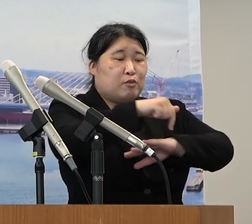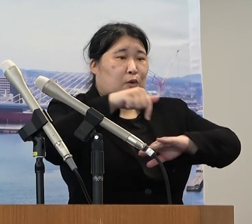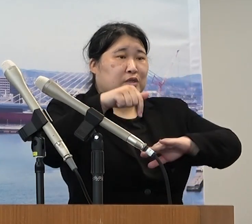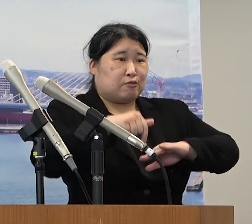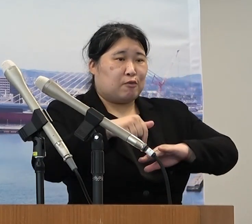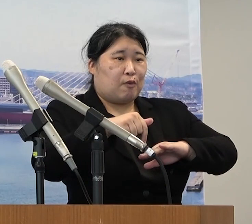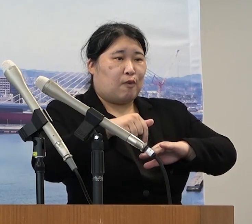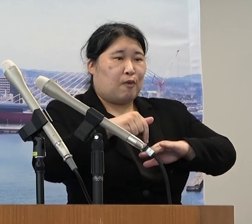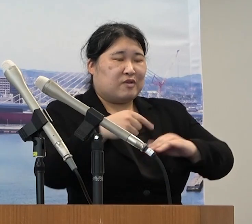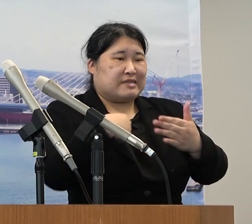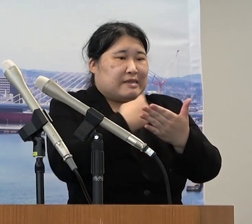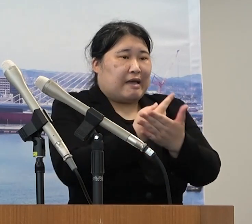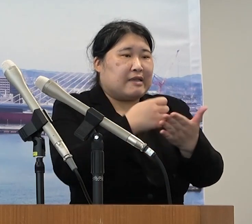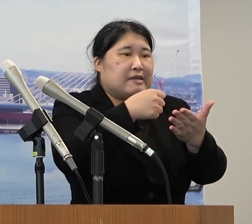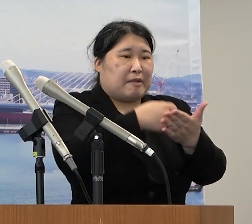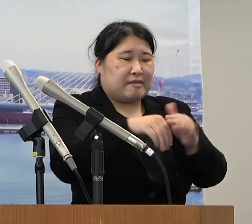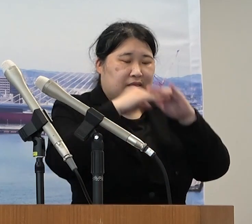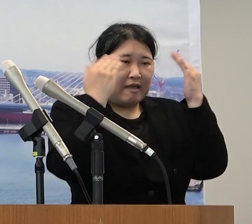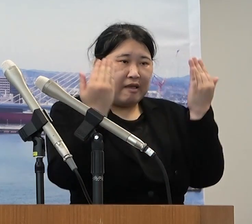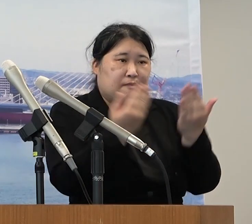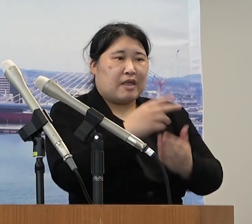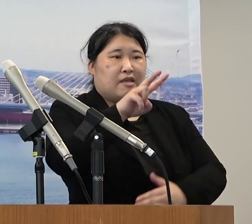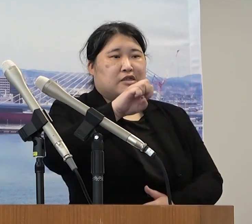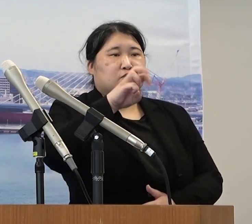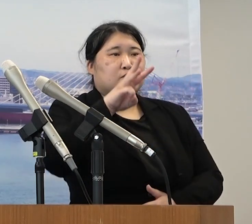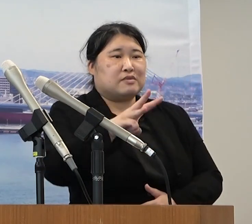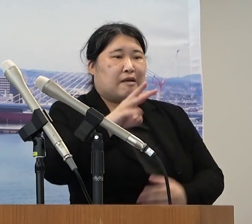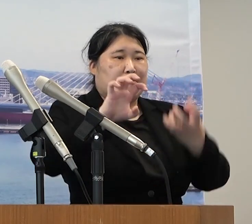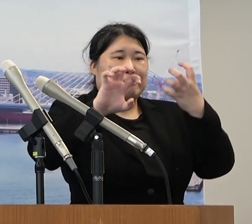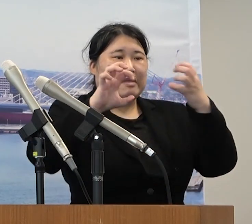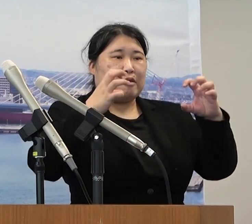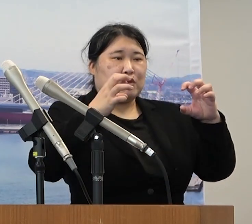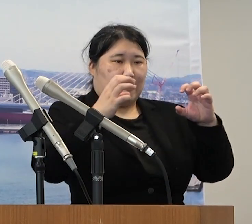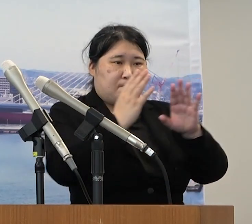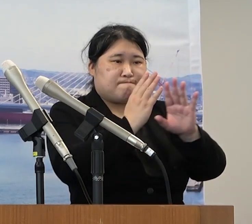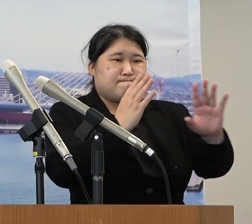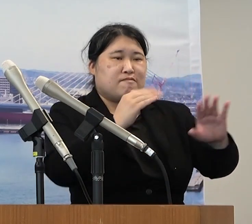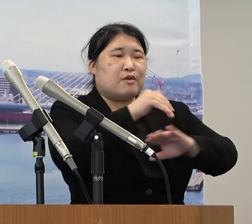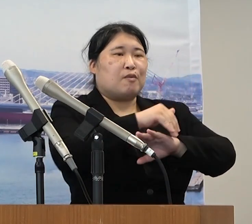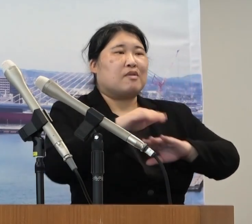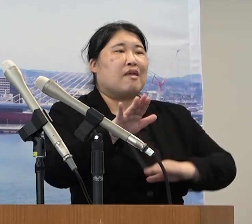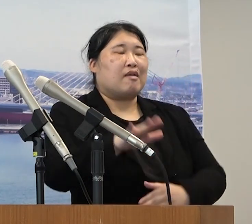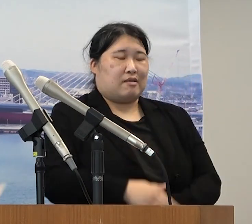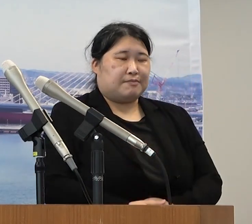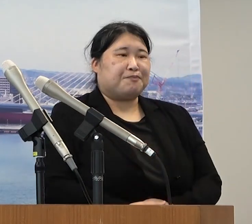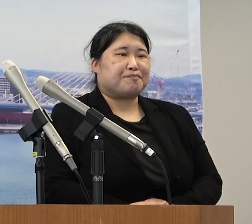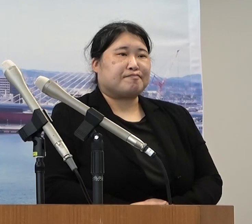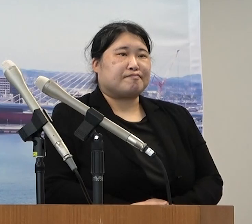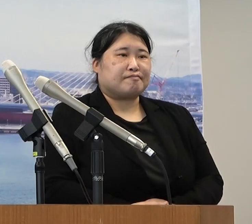体が増え、23台の大型ねぶたが出陣することになります。